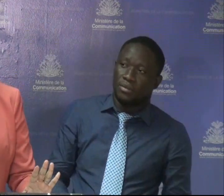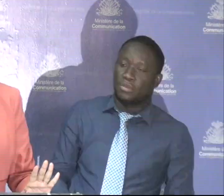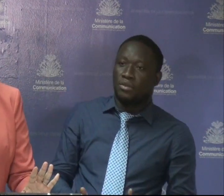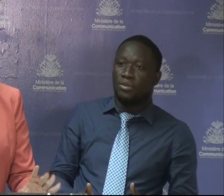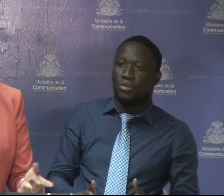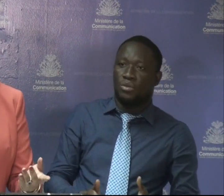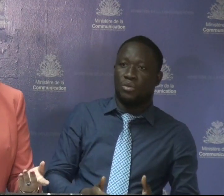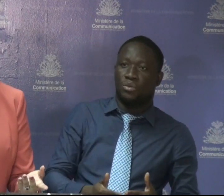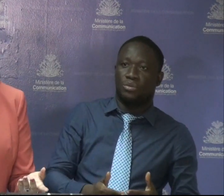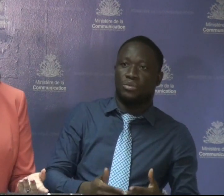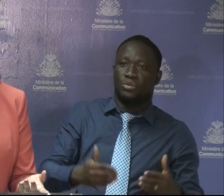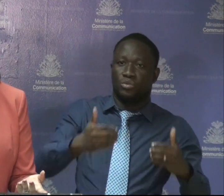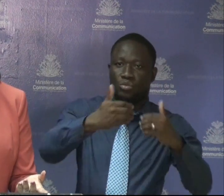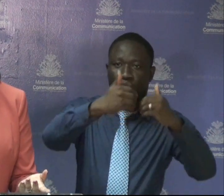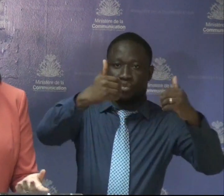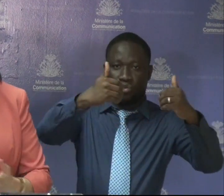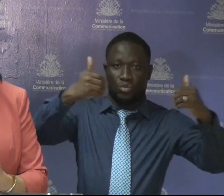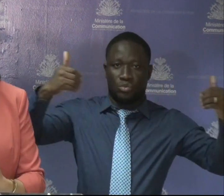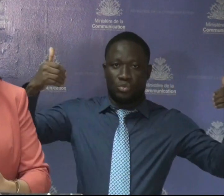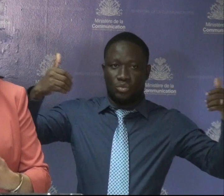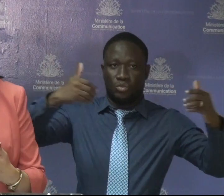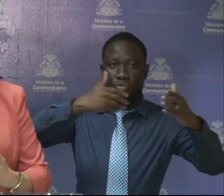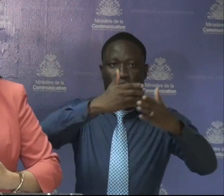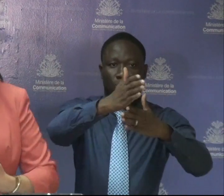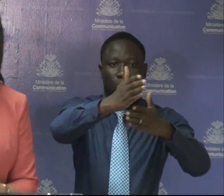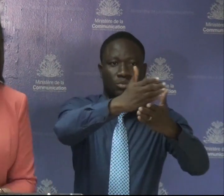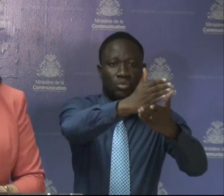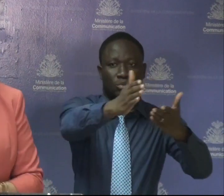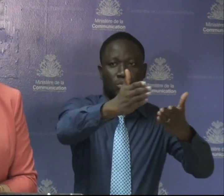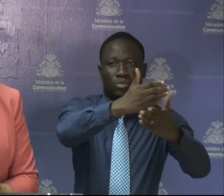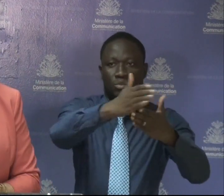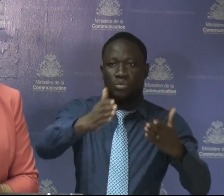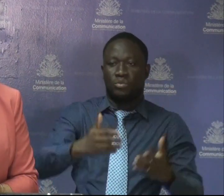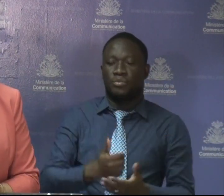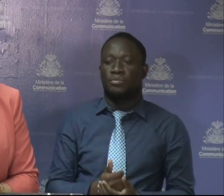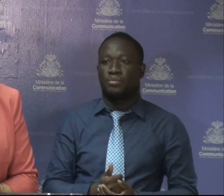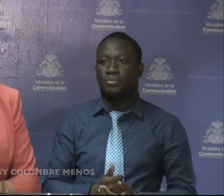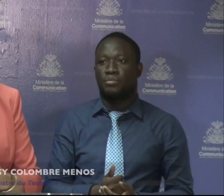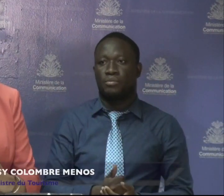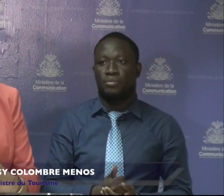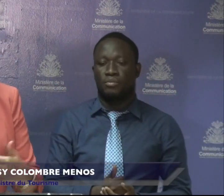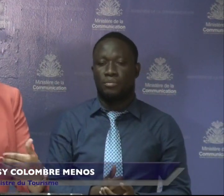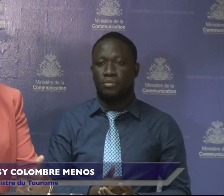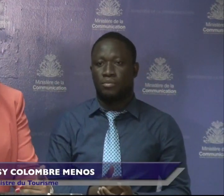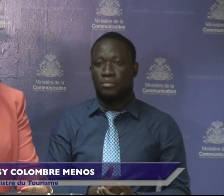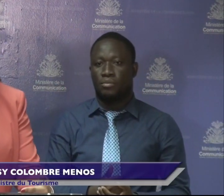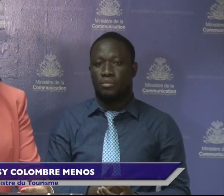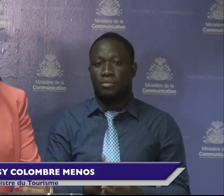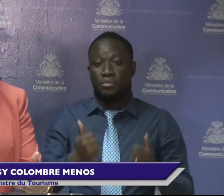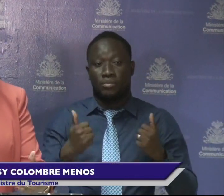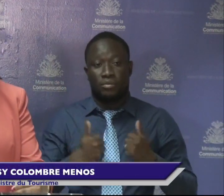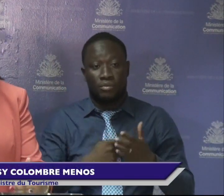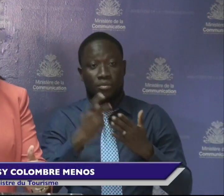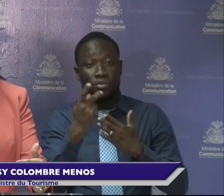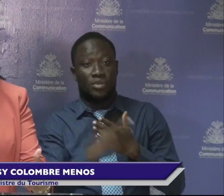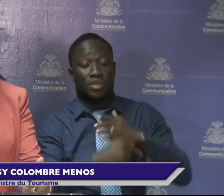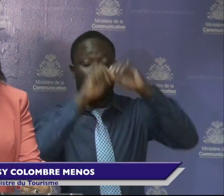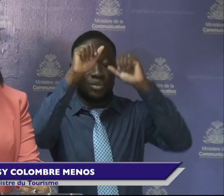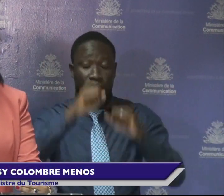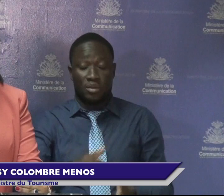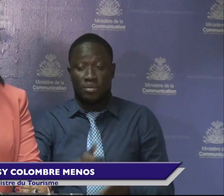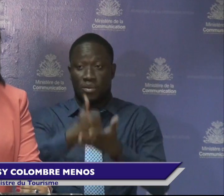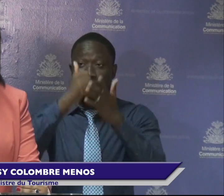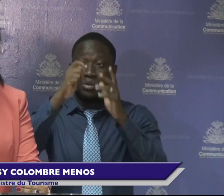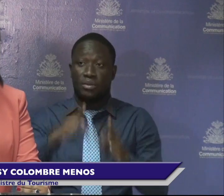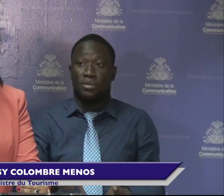décentraliser Haïti même, décentraliser la République de Port-au-Prince. Et maintenant, avec ces projets-là, il est capable au moins aider